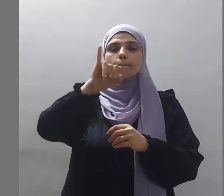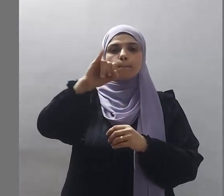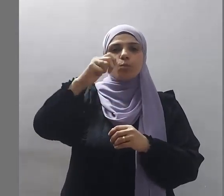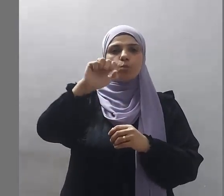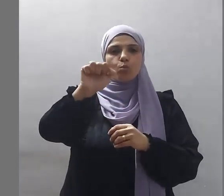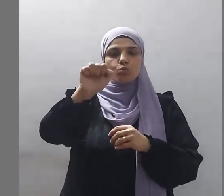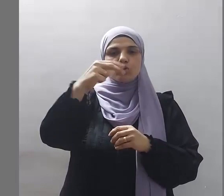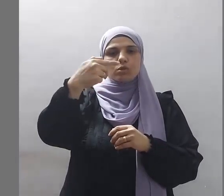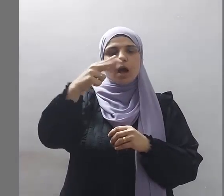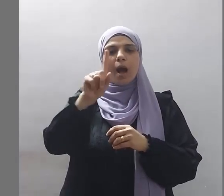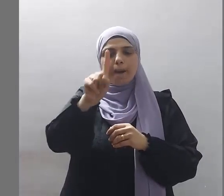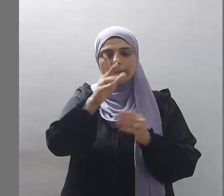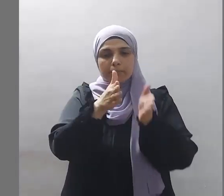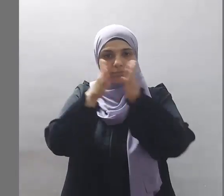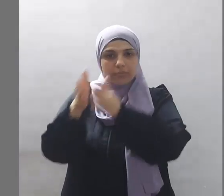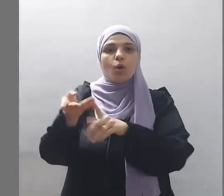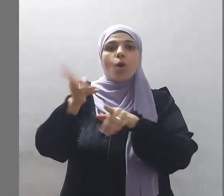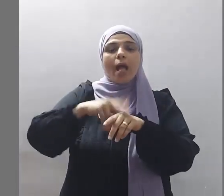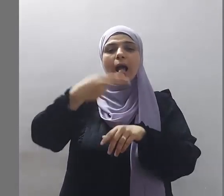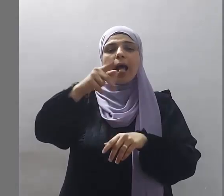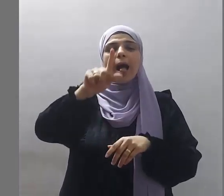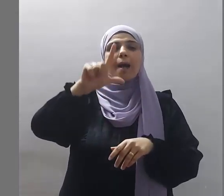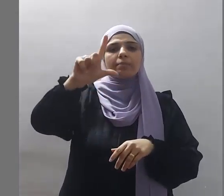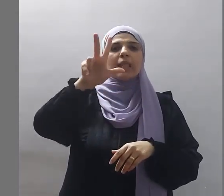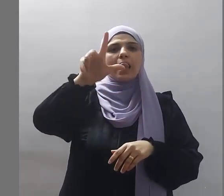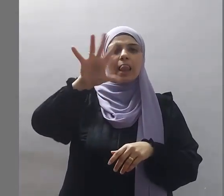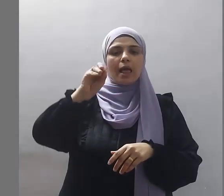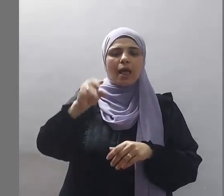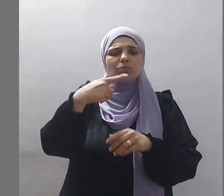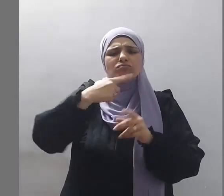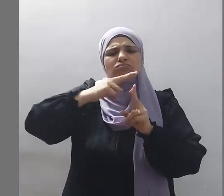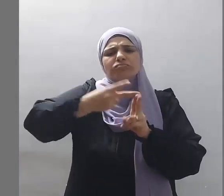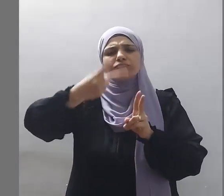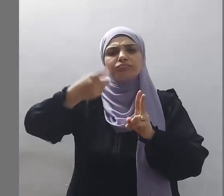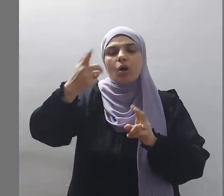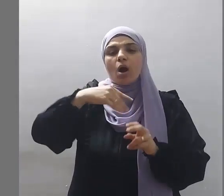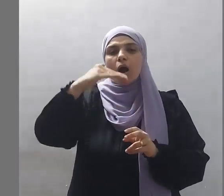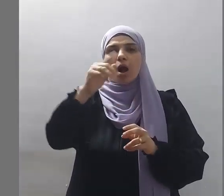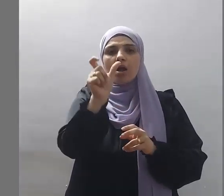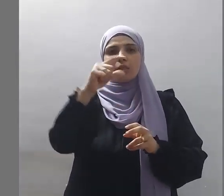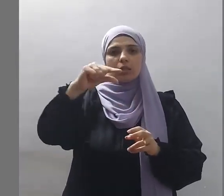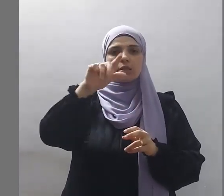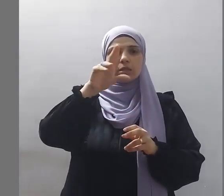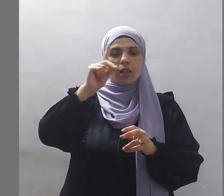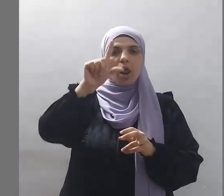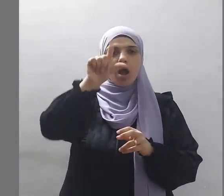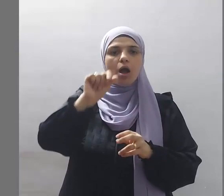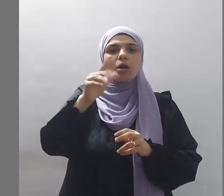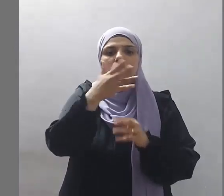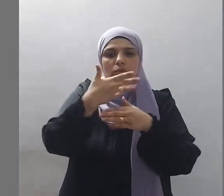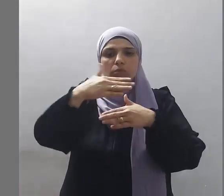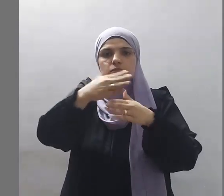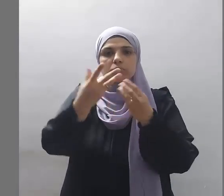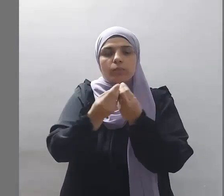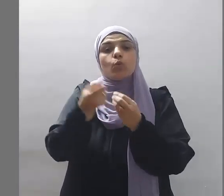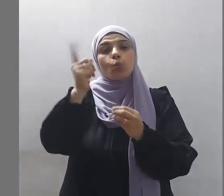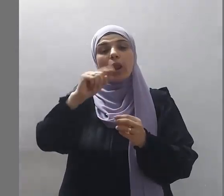عمير، وسيدنا عبد الله بن رواحة، وسيدنا حنظلة بن أبي عامر، وسيدنا عمير